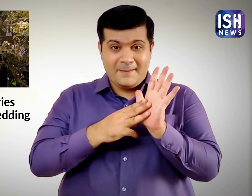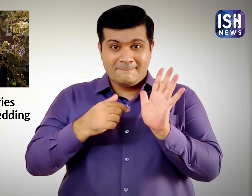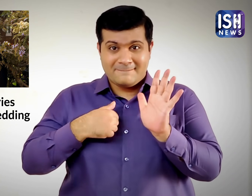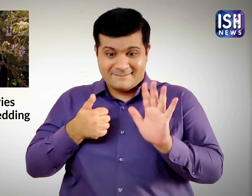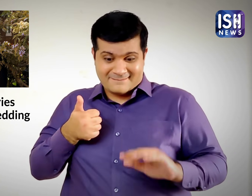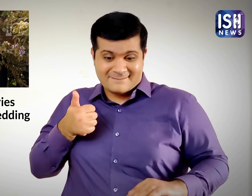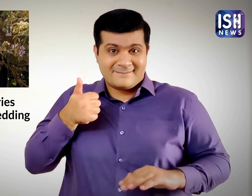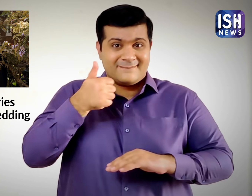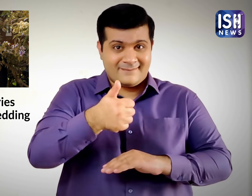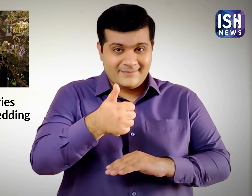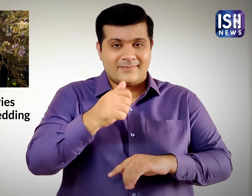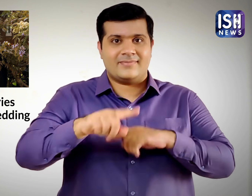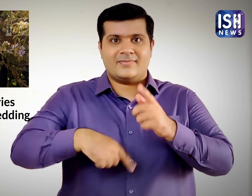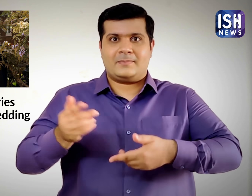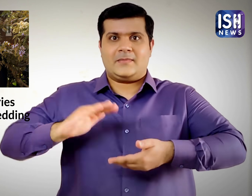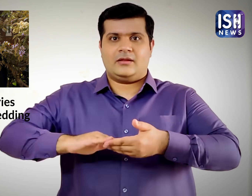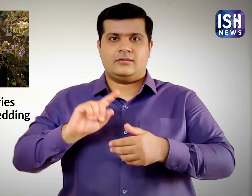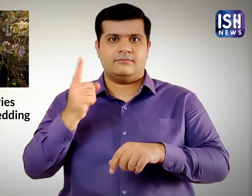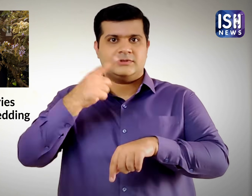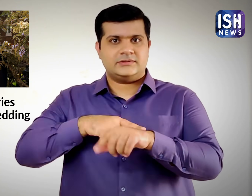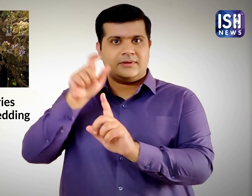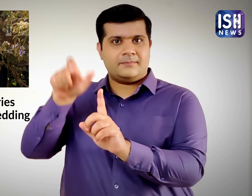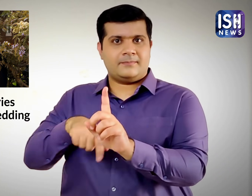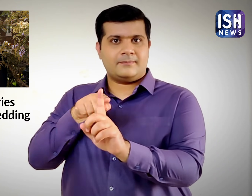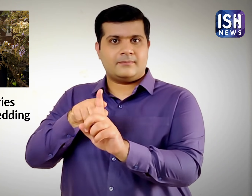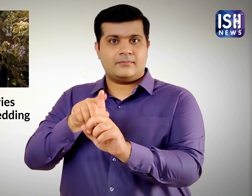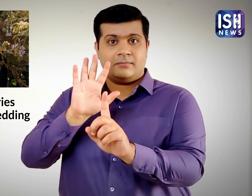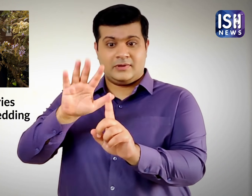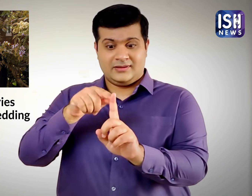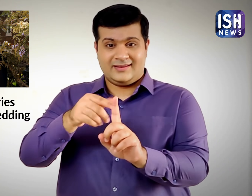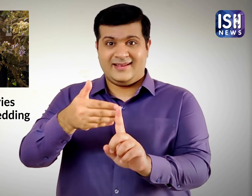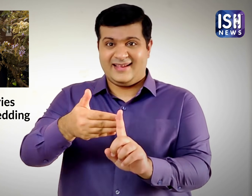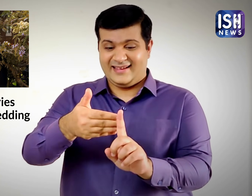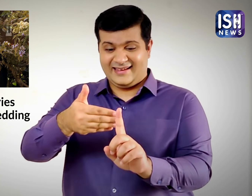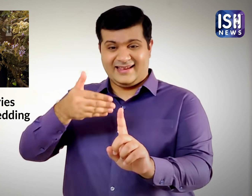वर्षों में पद पर रहते हुए शादी करने वाले पहले British प्रधानमंत्री है.